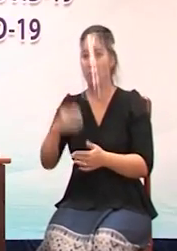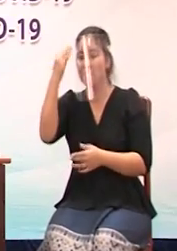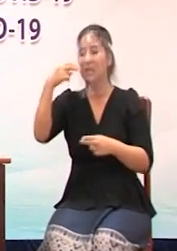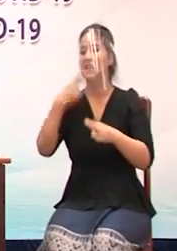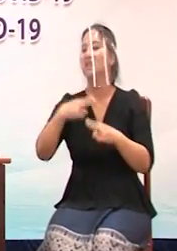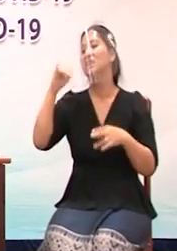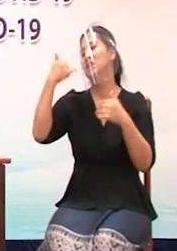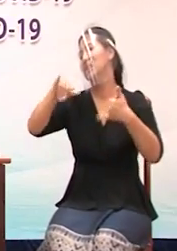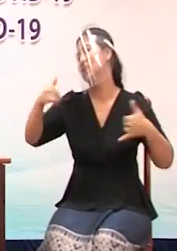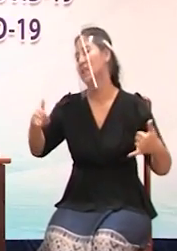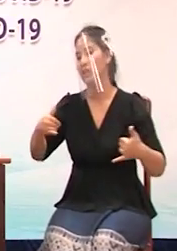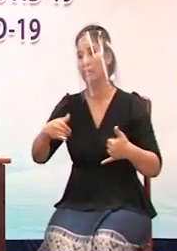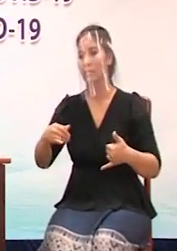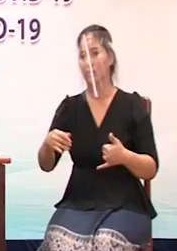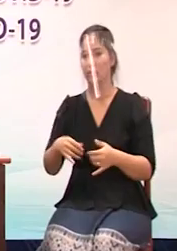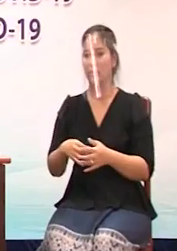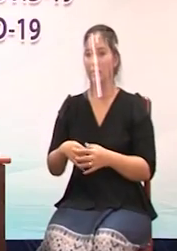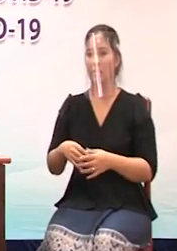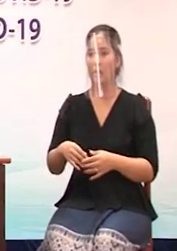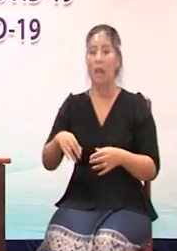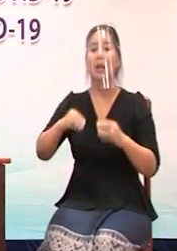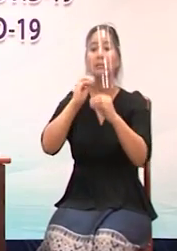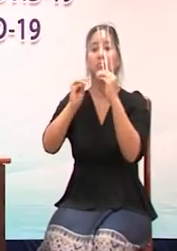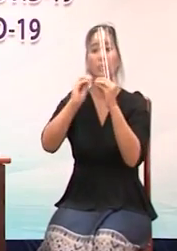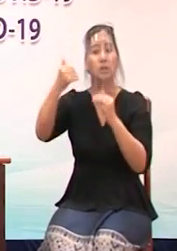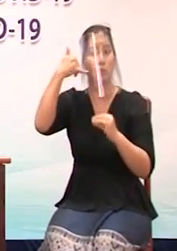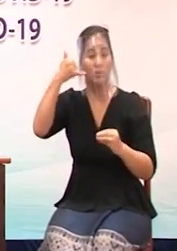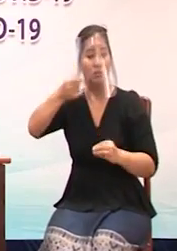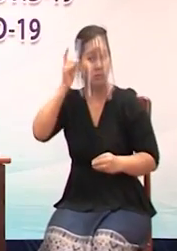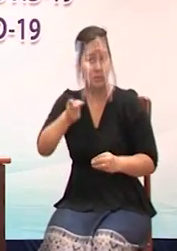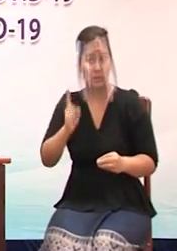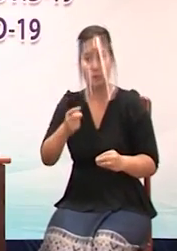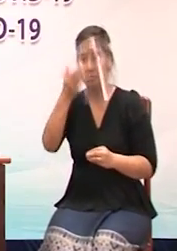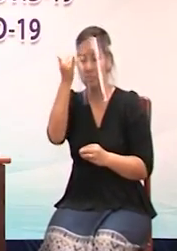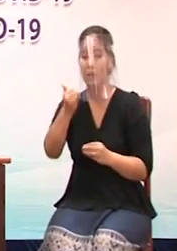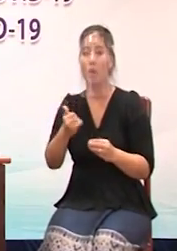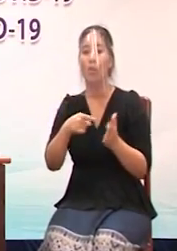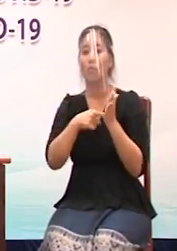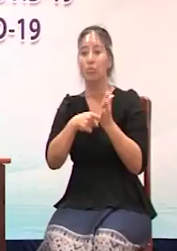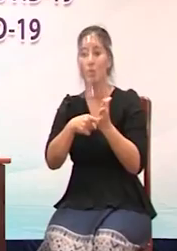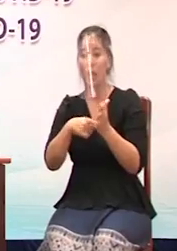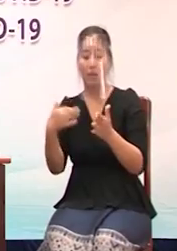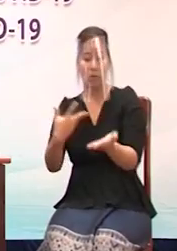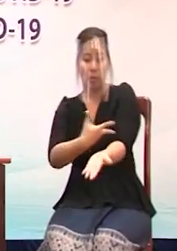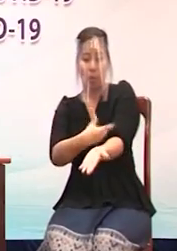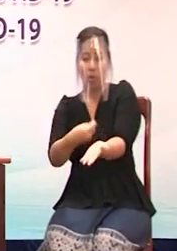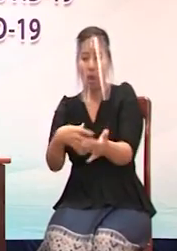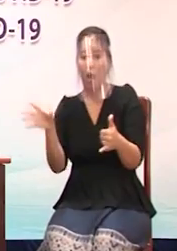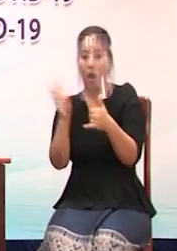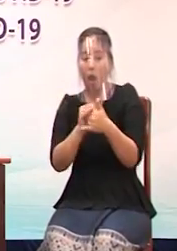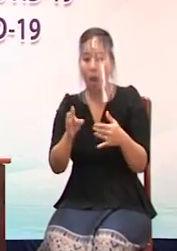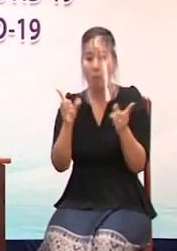ากวดบางเทื่อพบเสือแล้วโทรไปหาบรรดาทานบ่ได้อันนี้คือจริงปัญหาที่มันเกิดขึ้นว่าพวกเฮาสินําหาทานบ่ได้